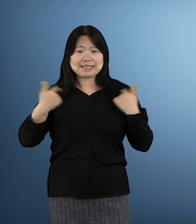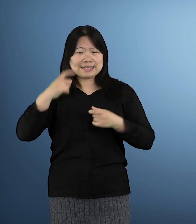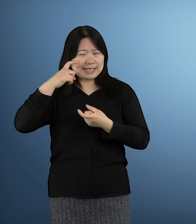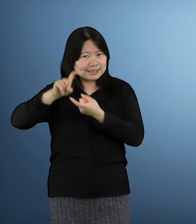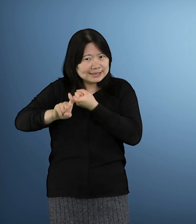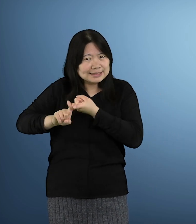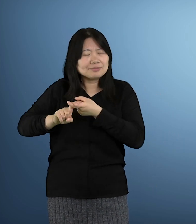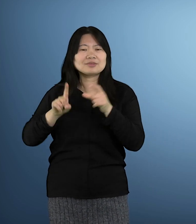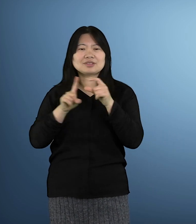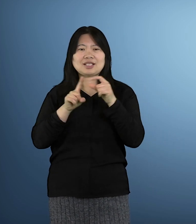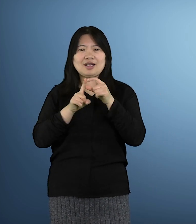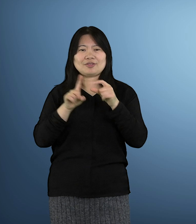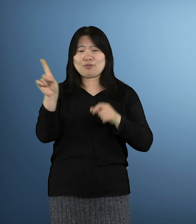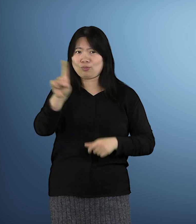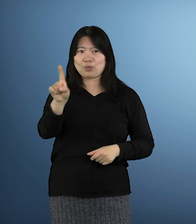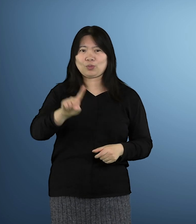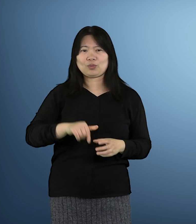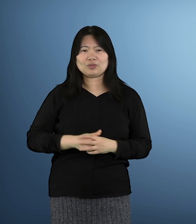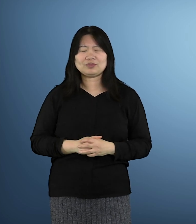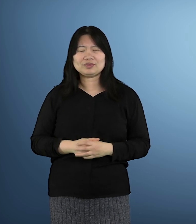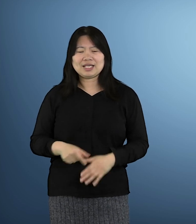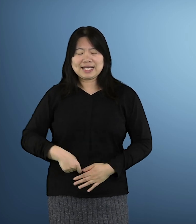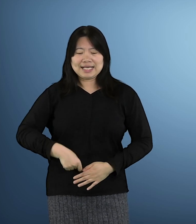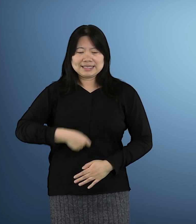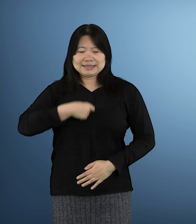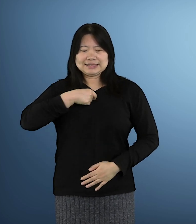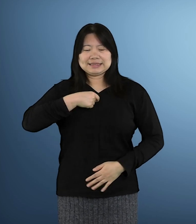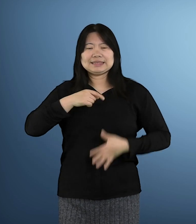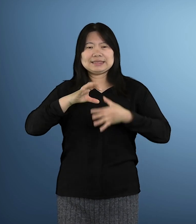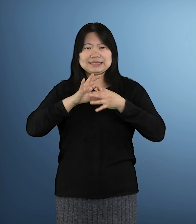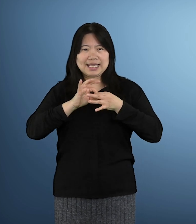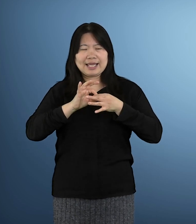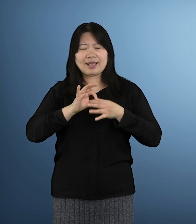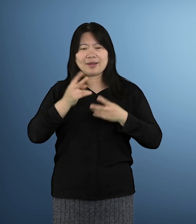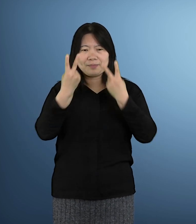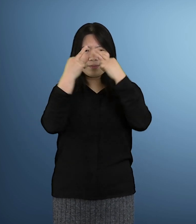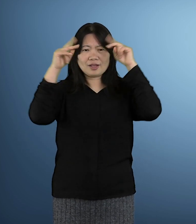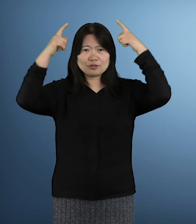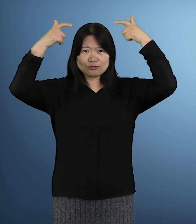관심을 갖는 단어가 의의 면류관입니다.